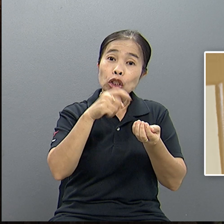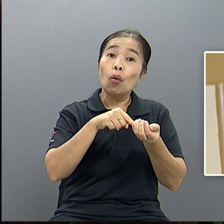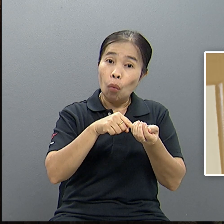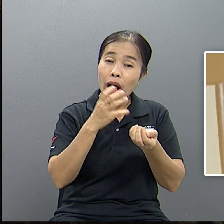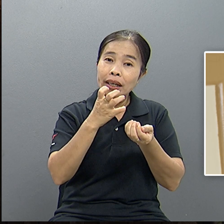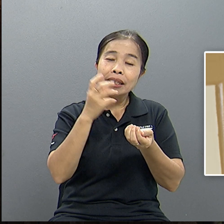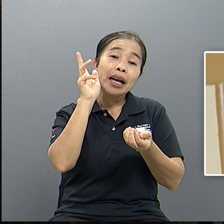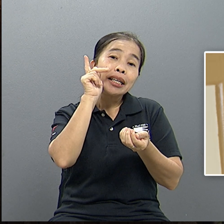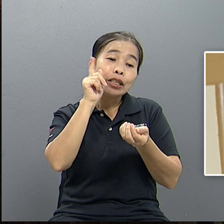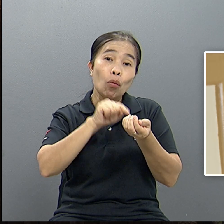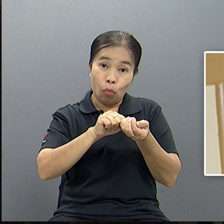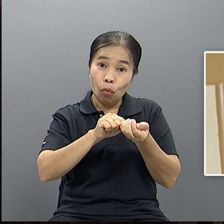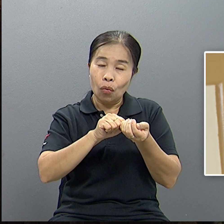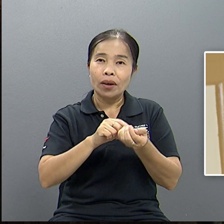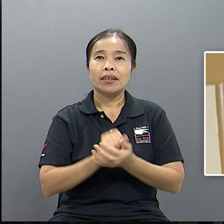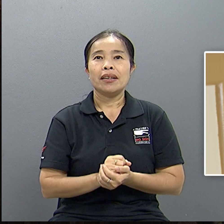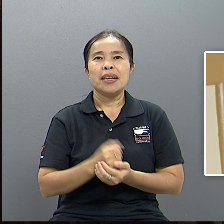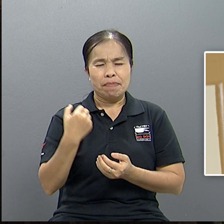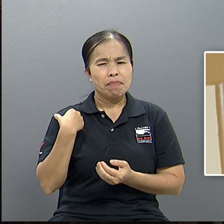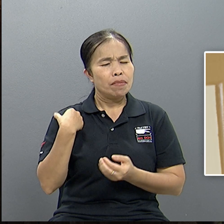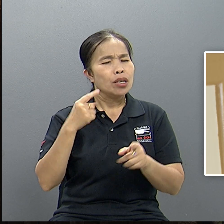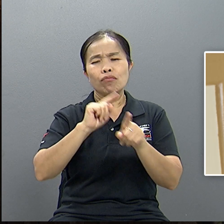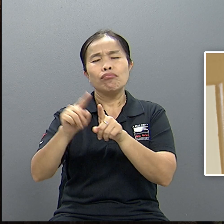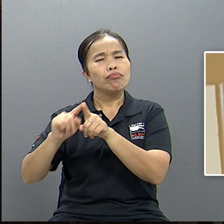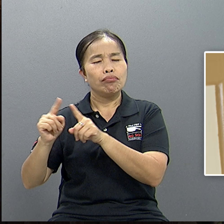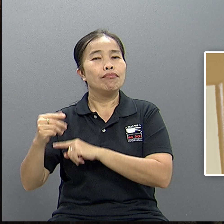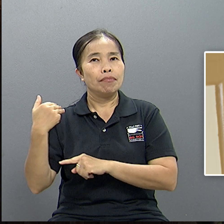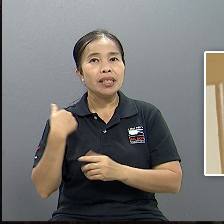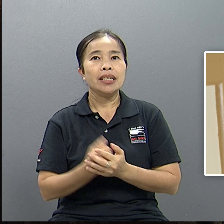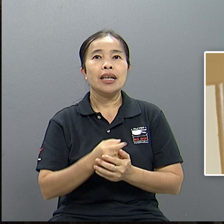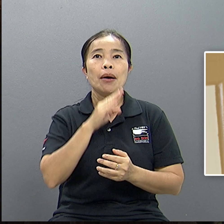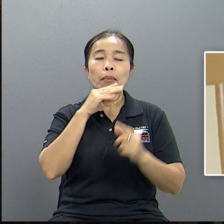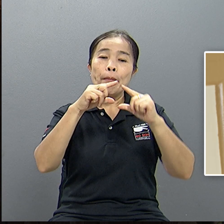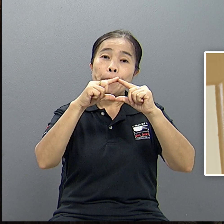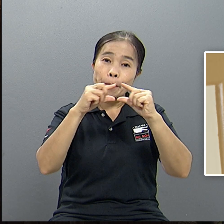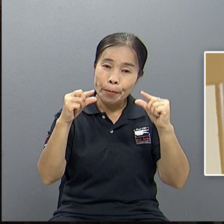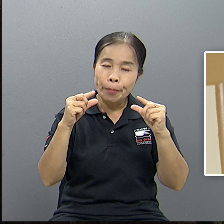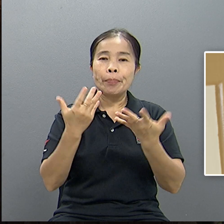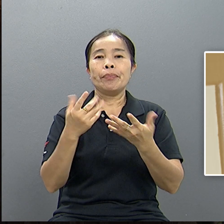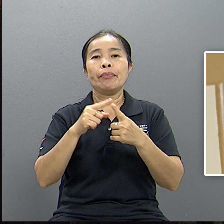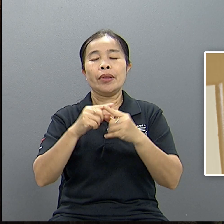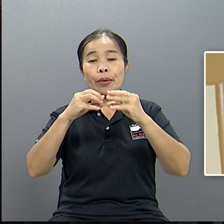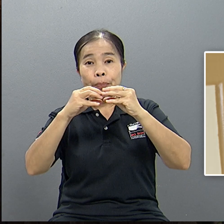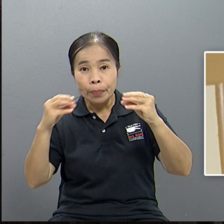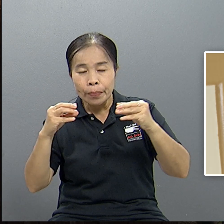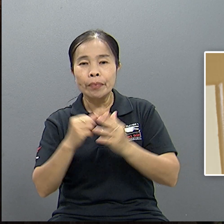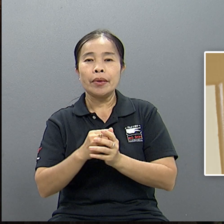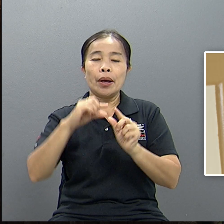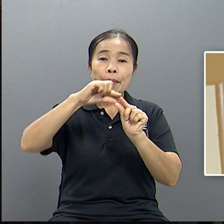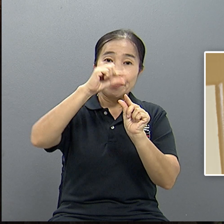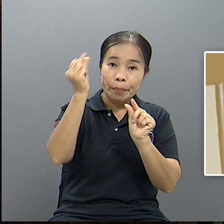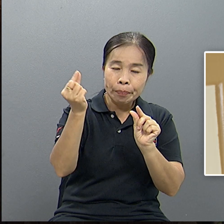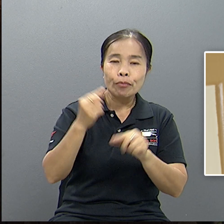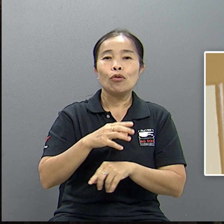ย ยังมีอีกหลายอย่างเลยค่ะอย่างมะดันมะกอกใบชะมวงส้มแ